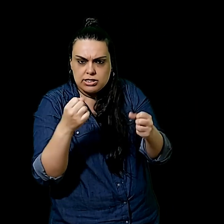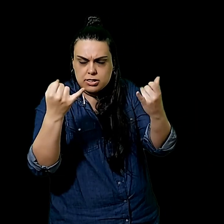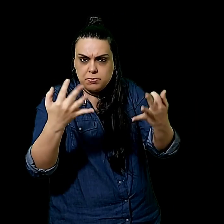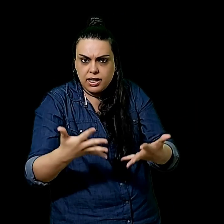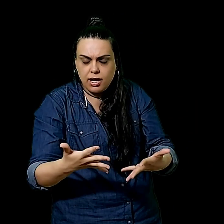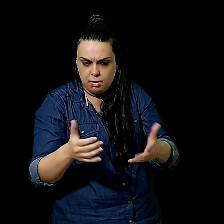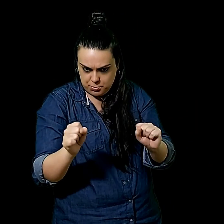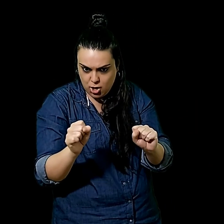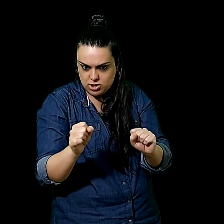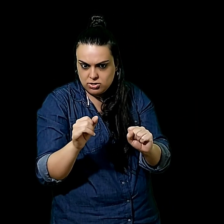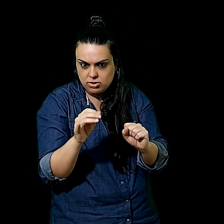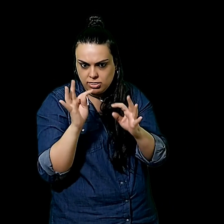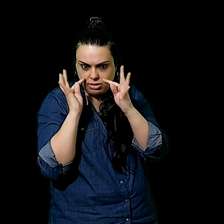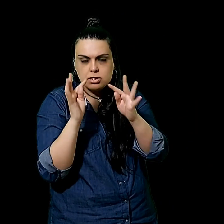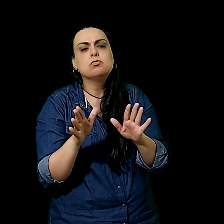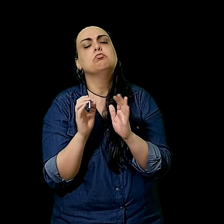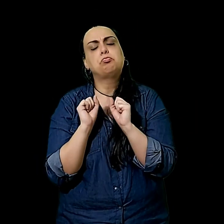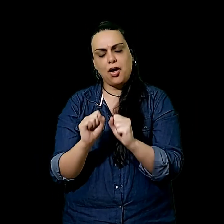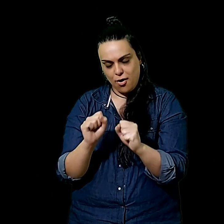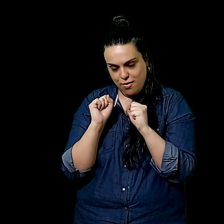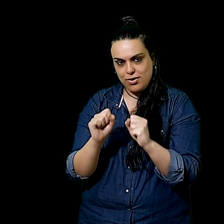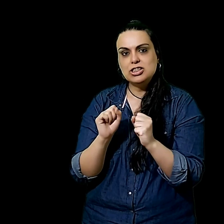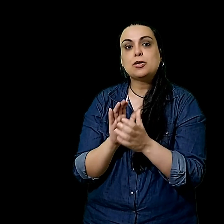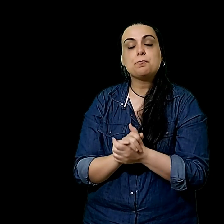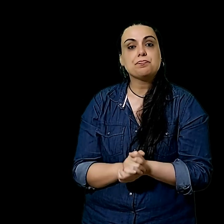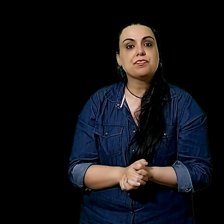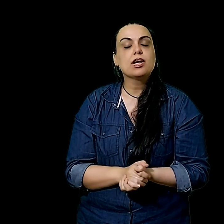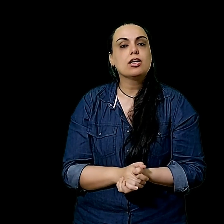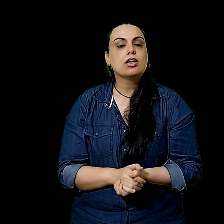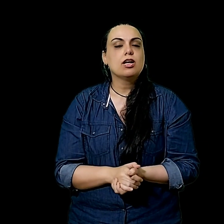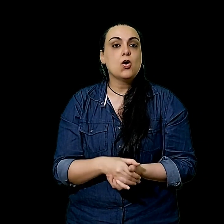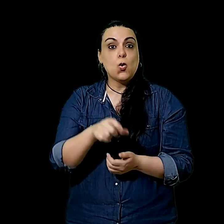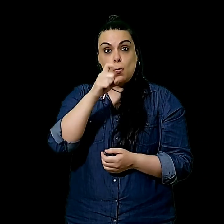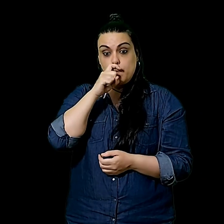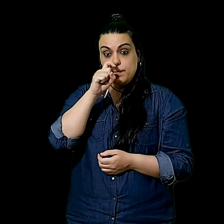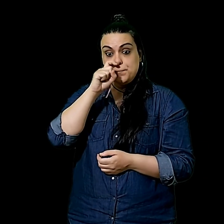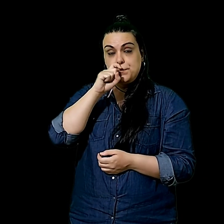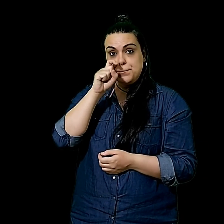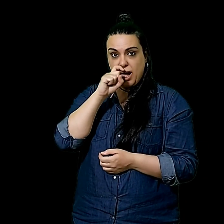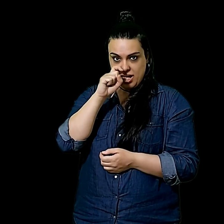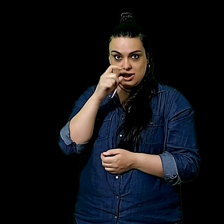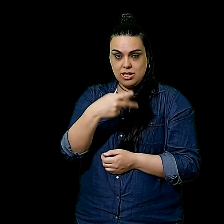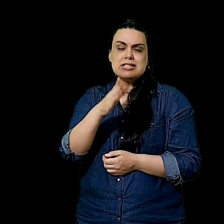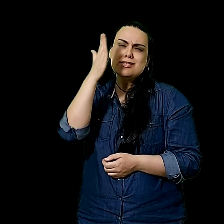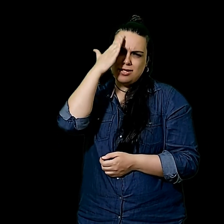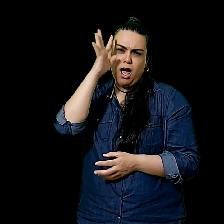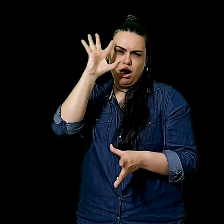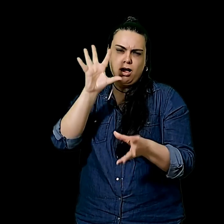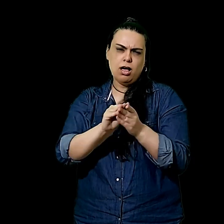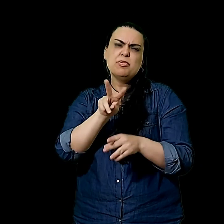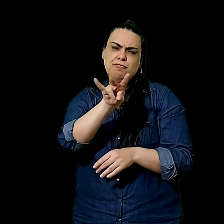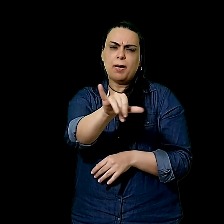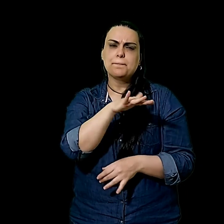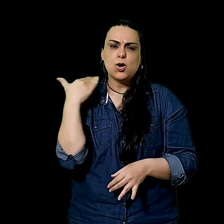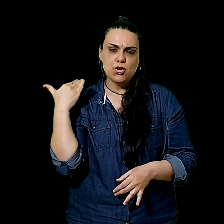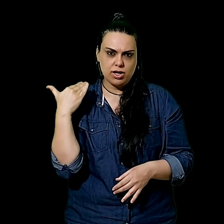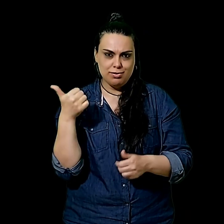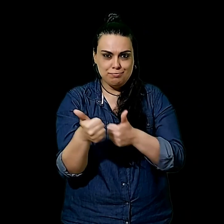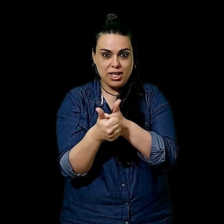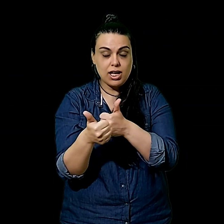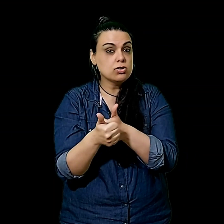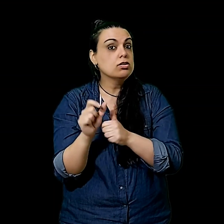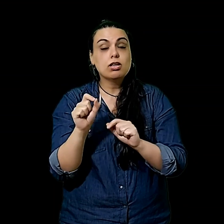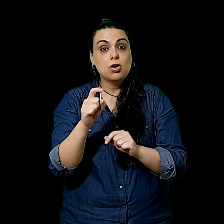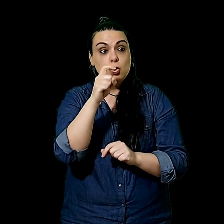Aquela situação? Por favor. Ele sabia que ele ia partir. E aí, ciente disso,